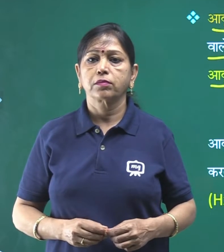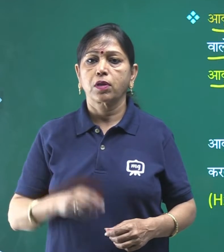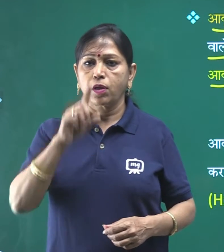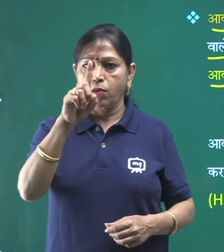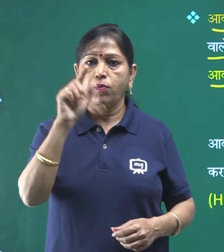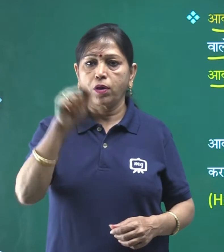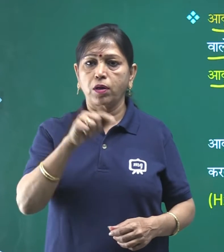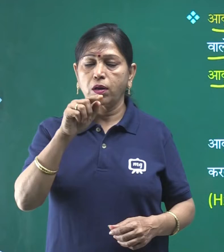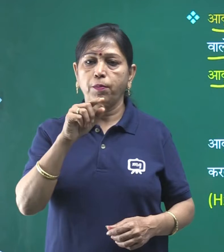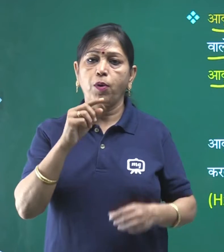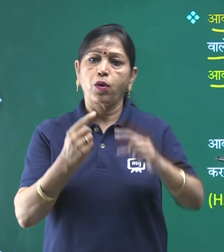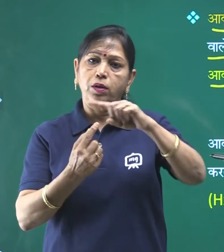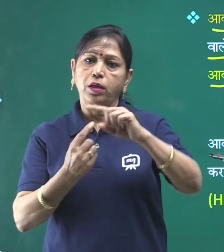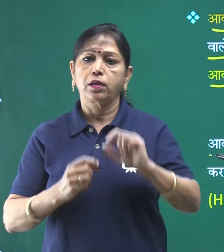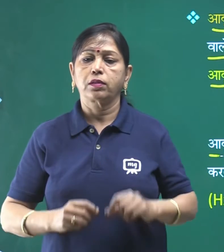1/T।